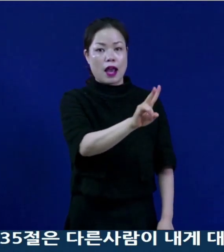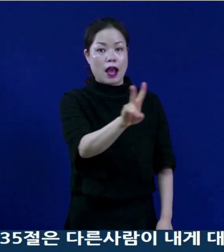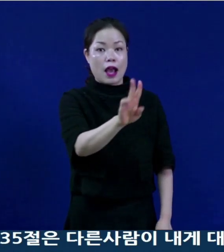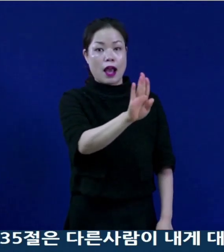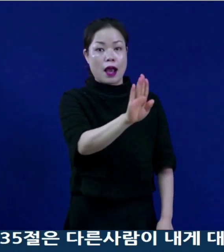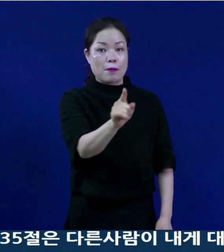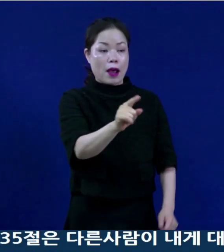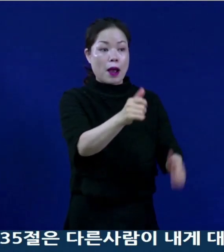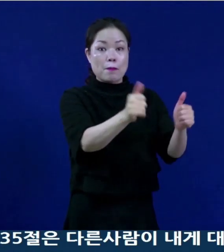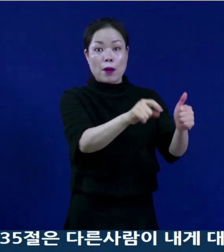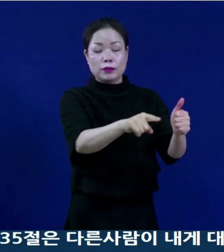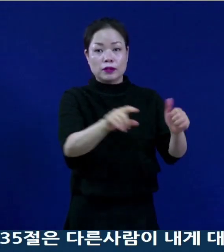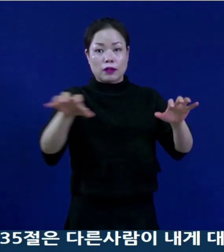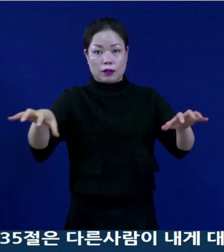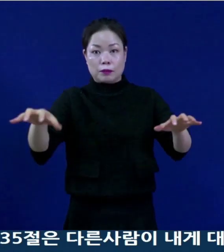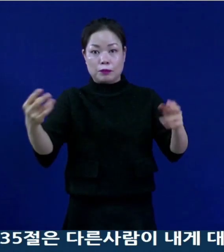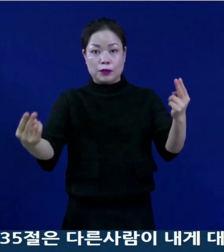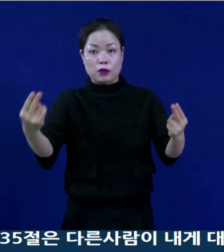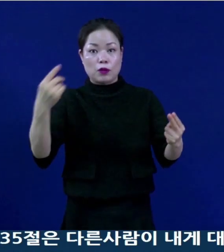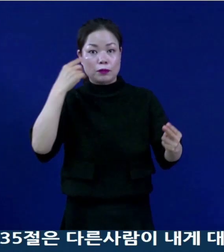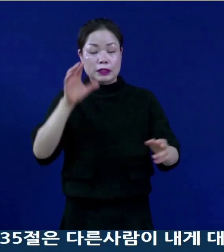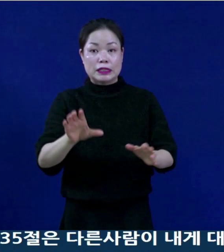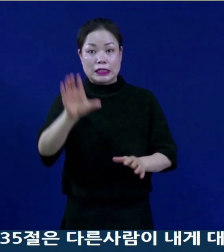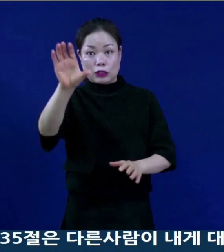확인해 보면 좋을 것 같습니다. 지도 한번 보겠습니다.